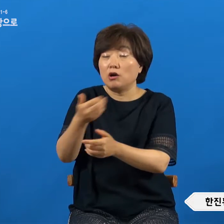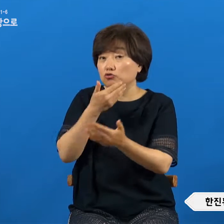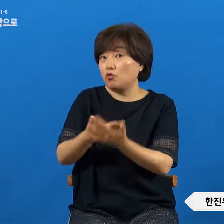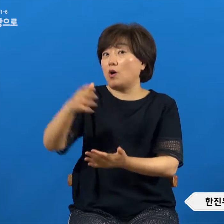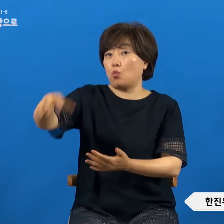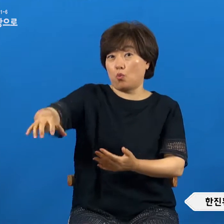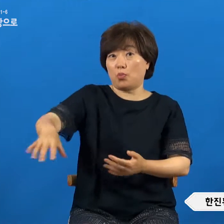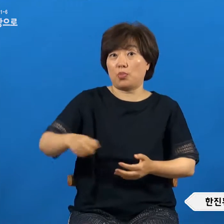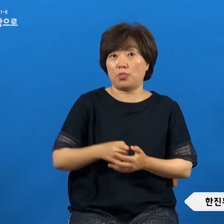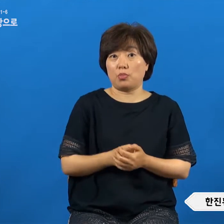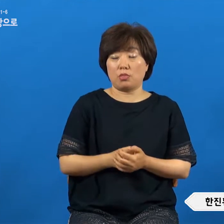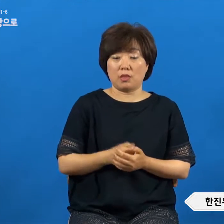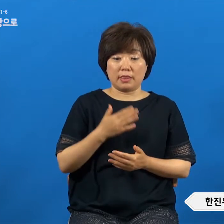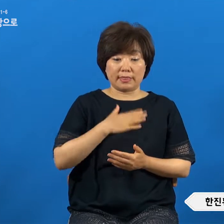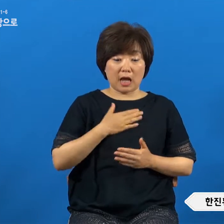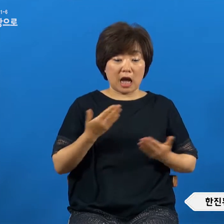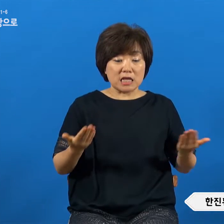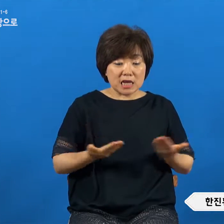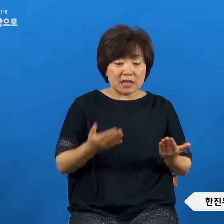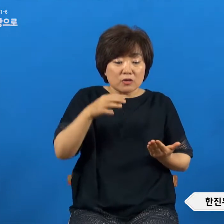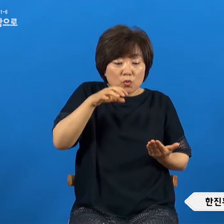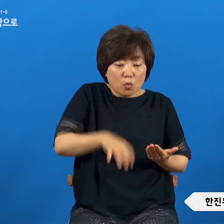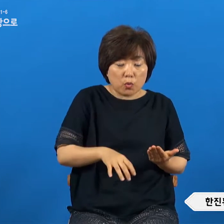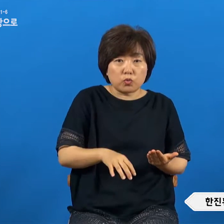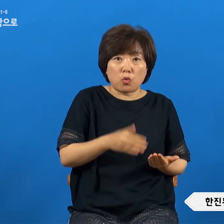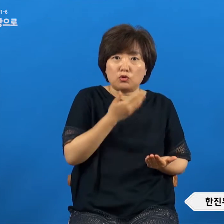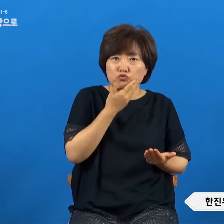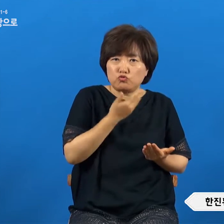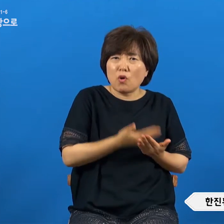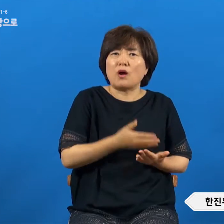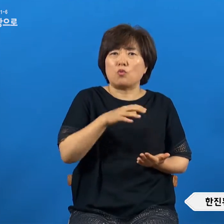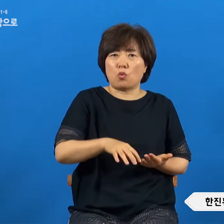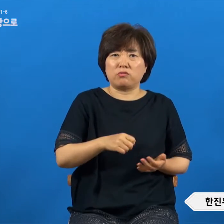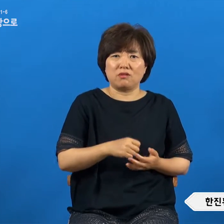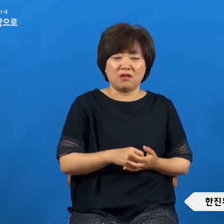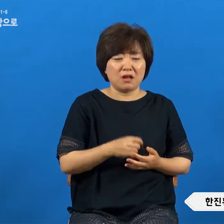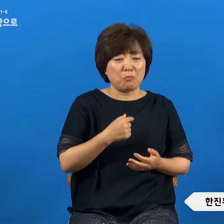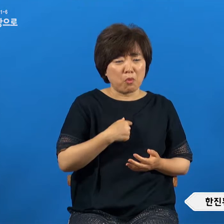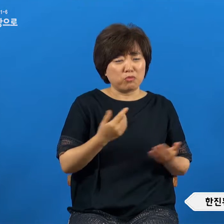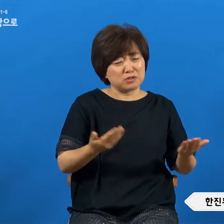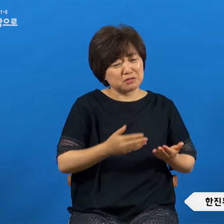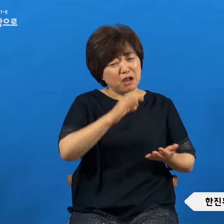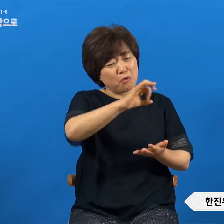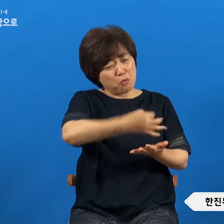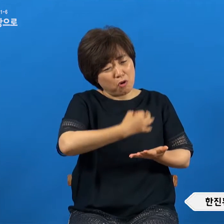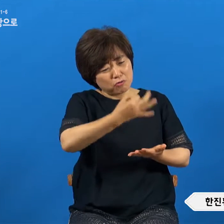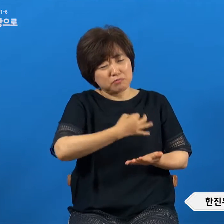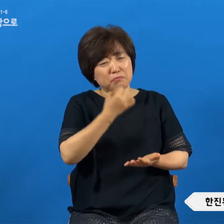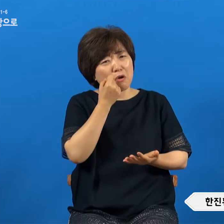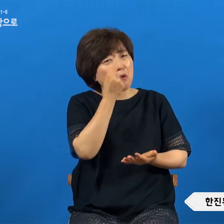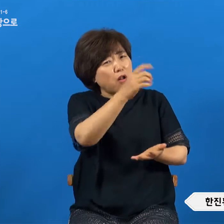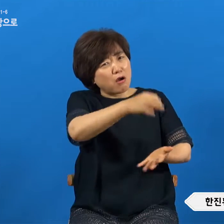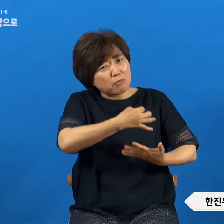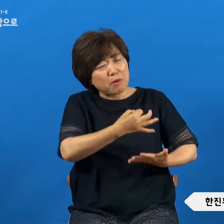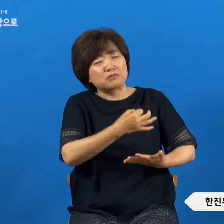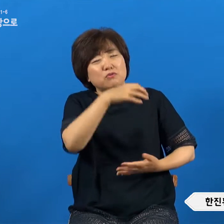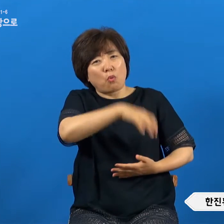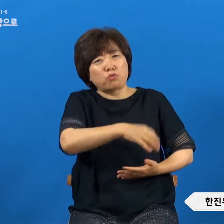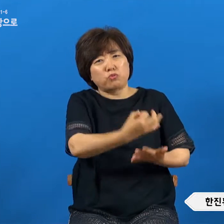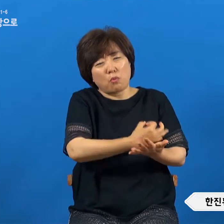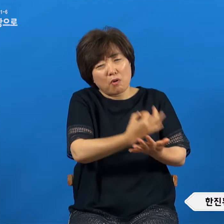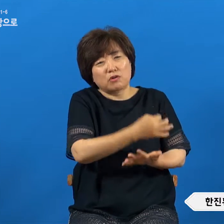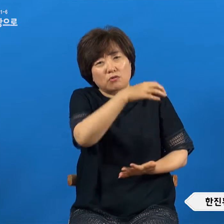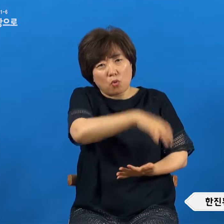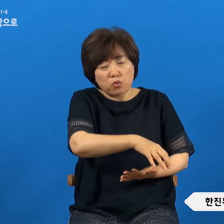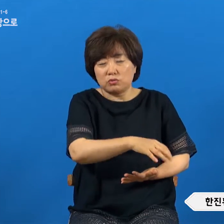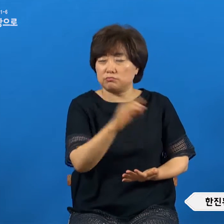직장도 최전방이 될 수 있습니다. 직장을 돈벌이 하는 장소로만 생각하지 않고 내가 파송받은